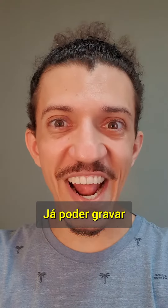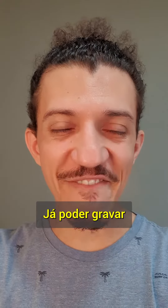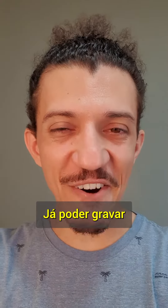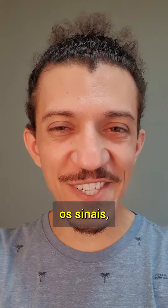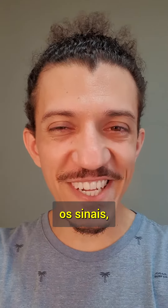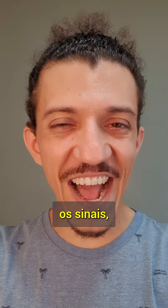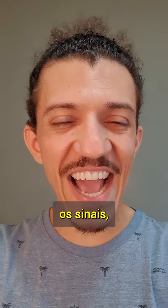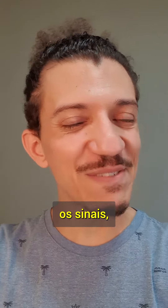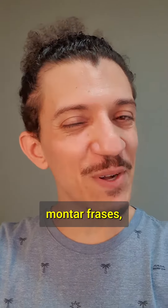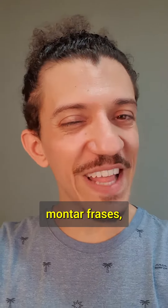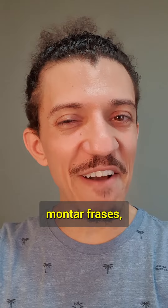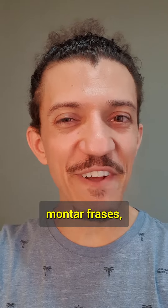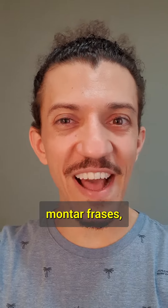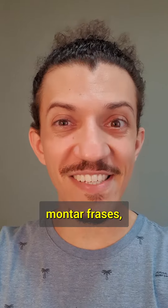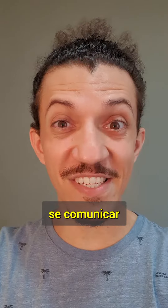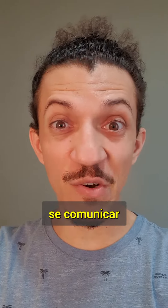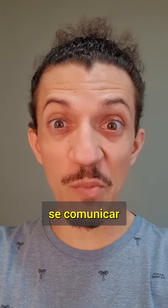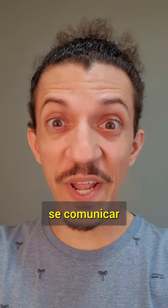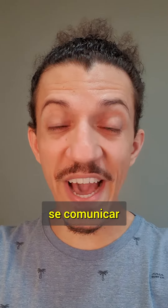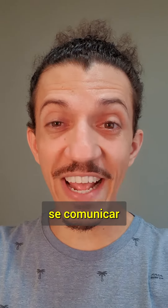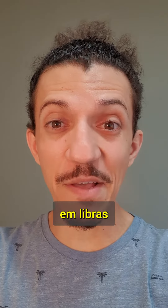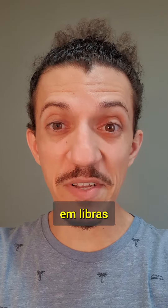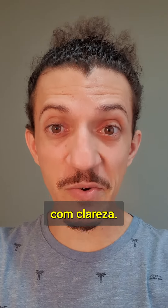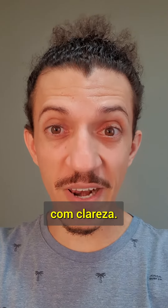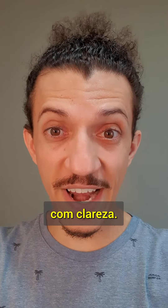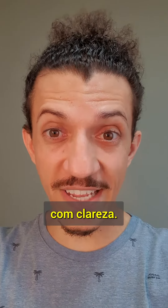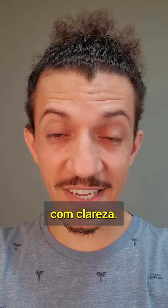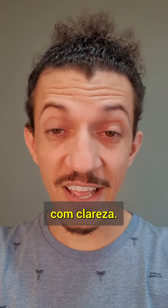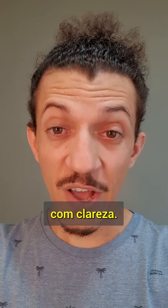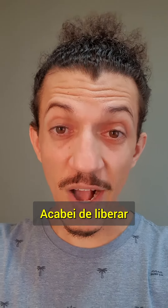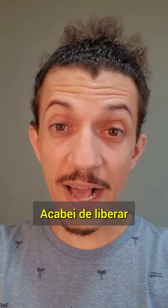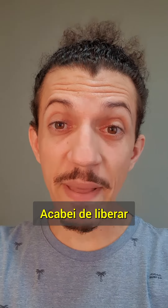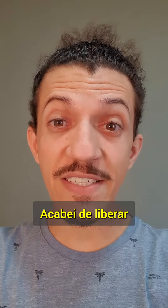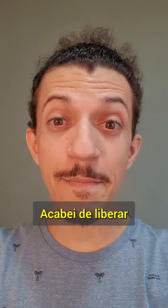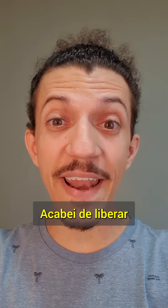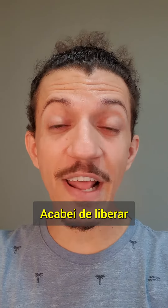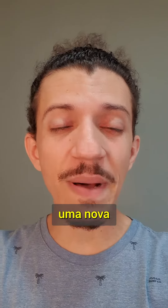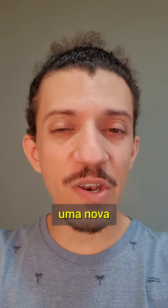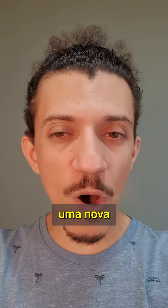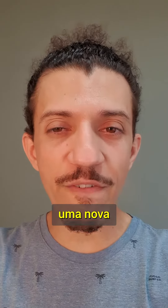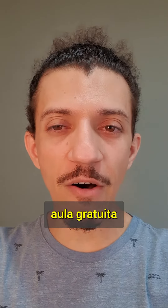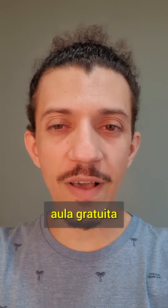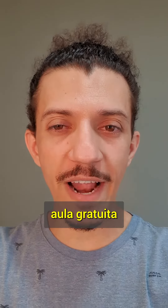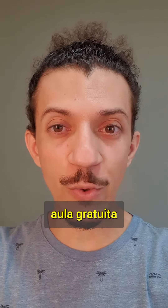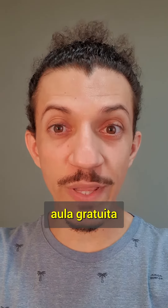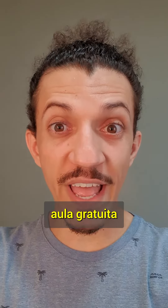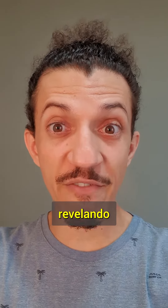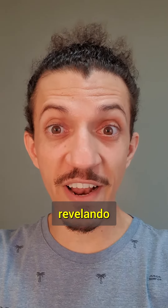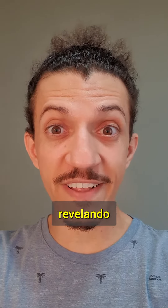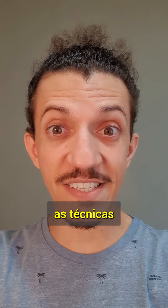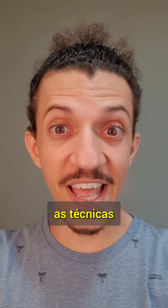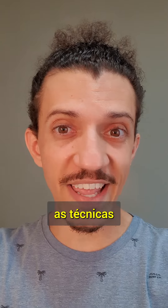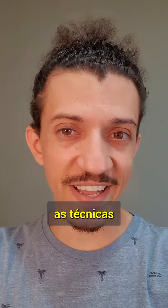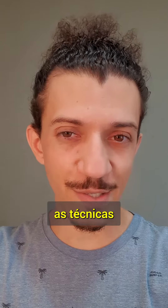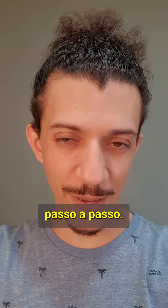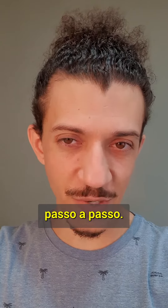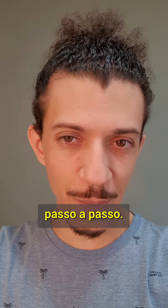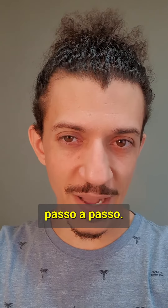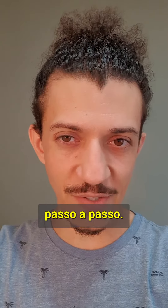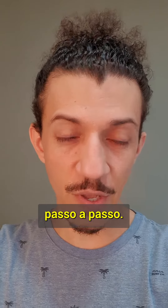gravar os sinais, montar frases, se comunicar em Libras com clareza? Eu acabei de liberar uma nova aula gratuita revelando as técnicas passo a passo.